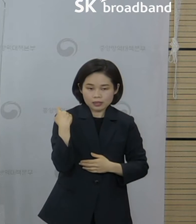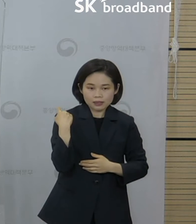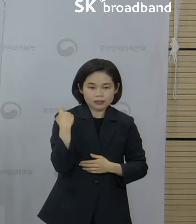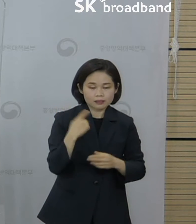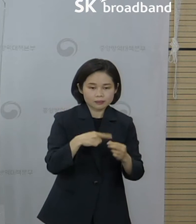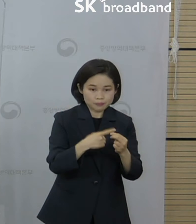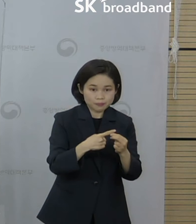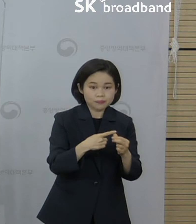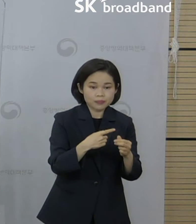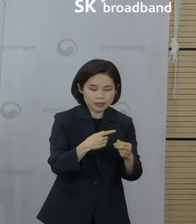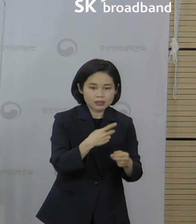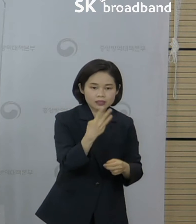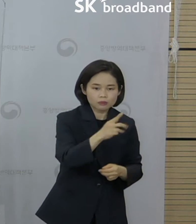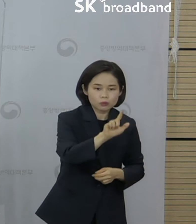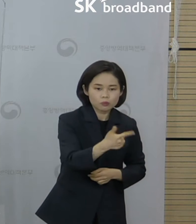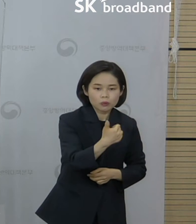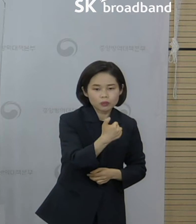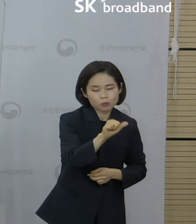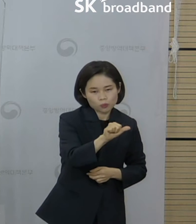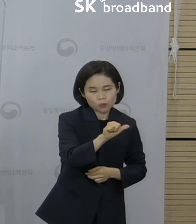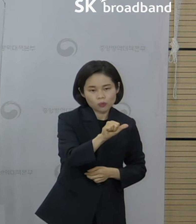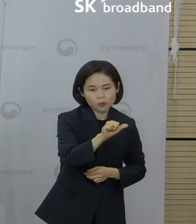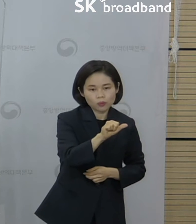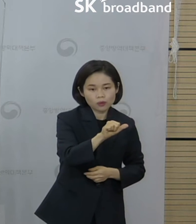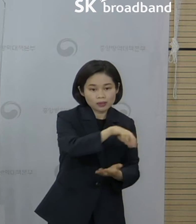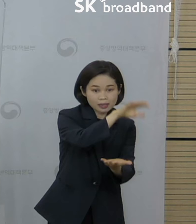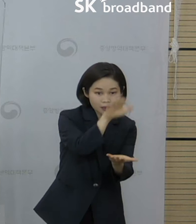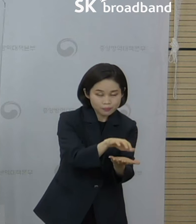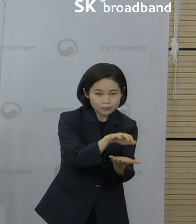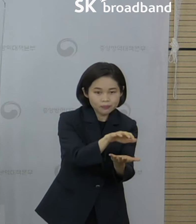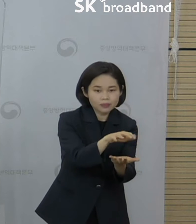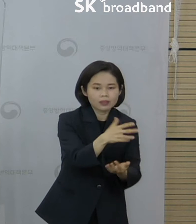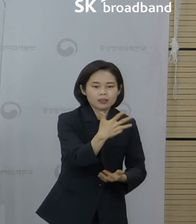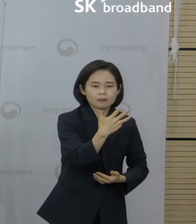접종자는 3,655명으로 총 접종률은